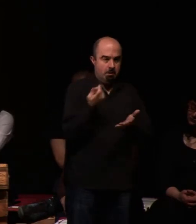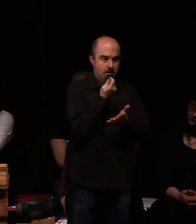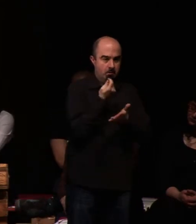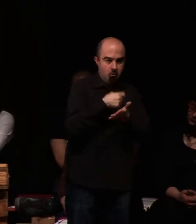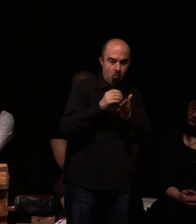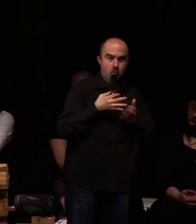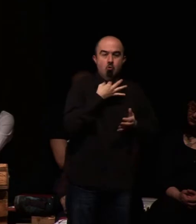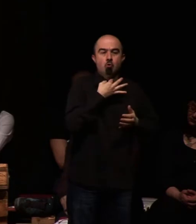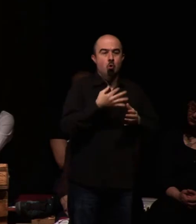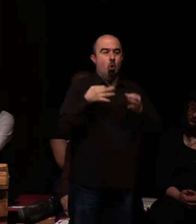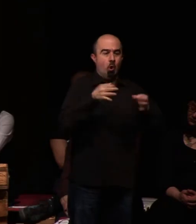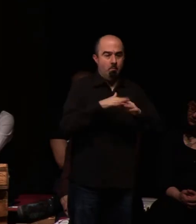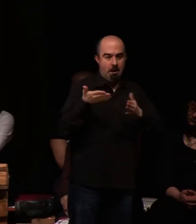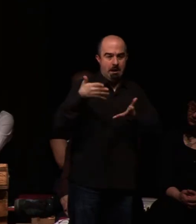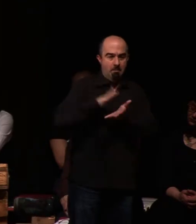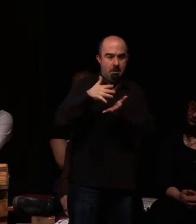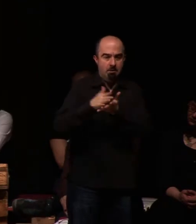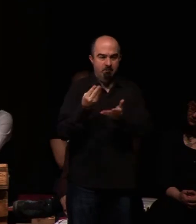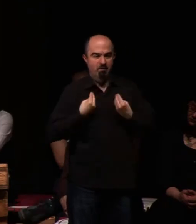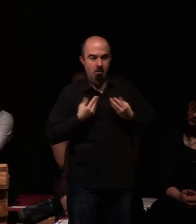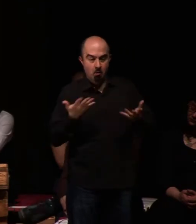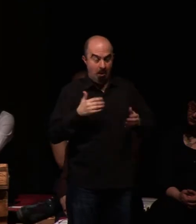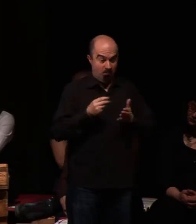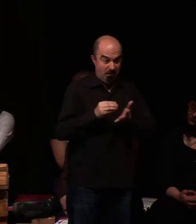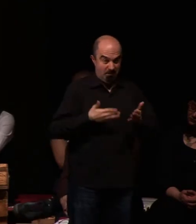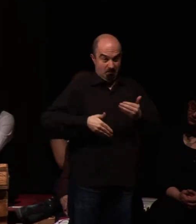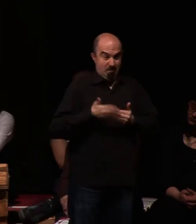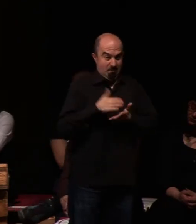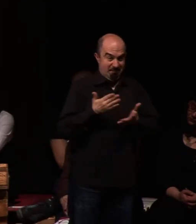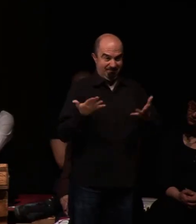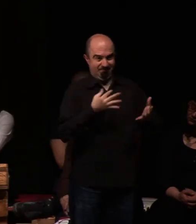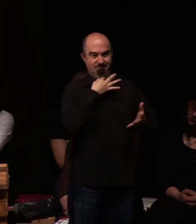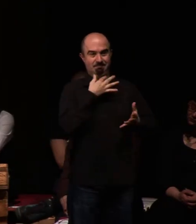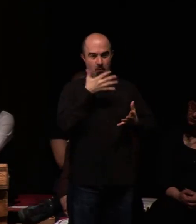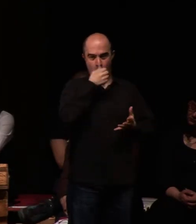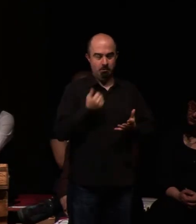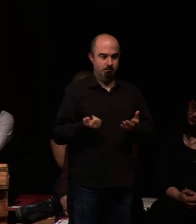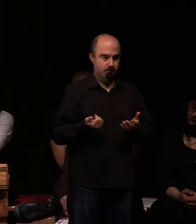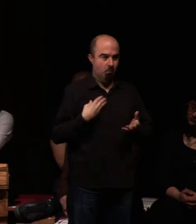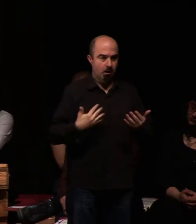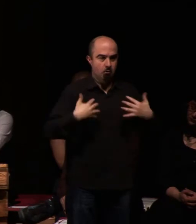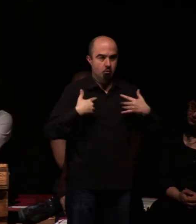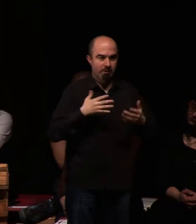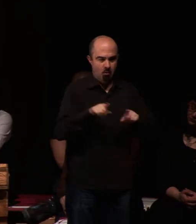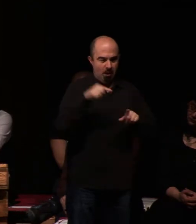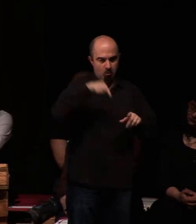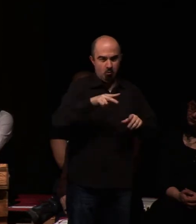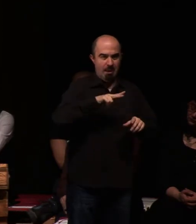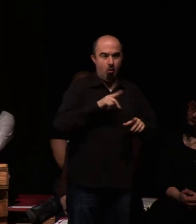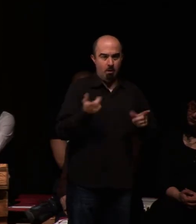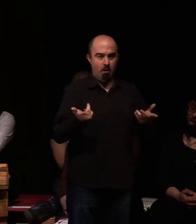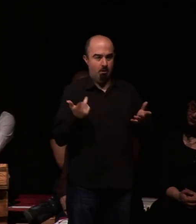de mes i moltes de les quals simplement no saben ni com començar-lo, i amb un país també que és víctima, com tot el sud d'Europa, de l'acumulació